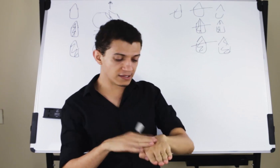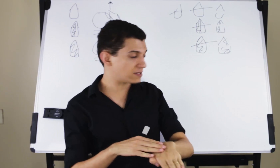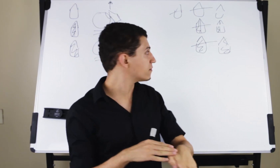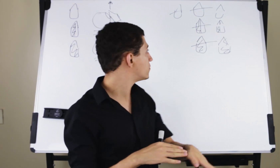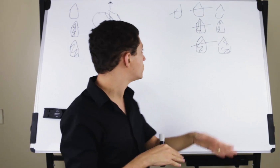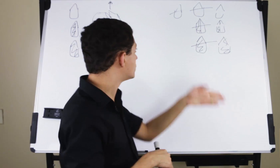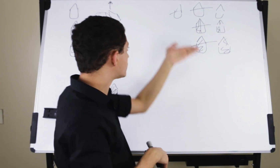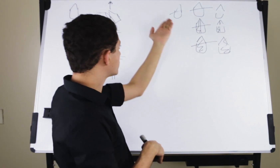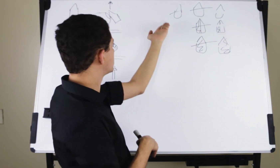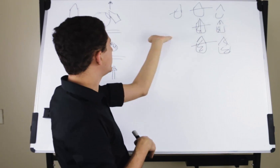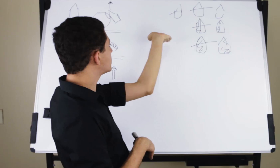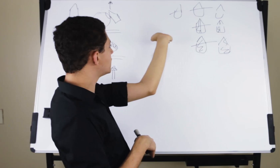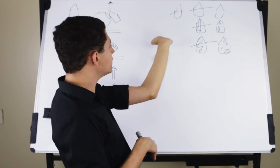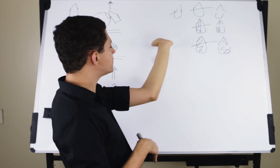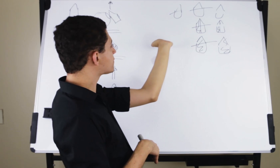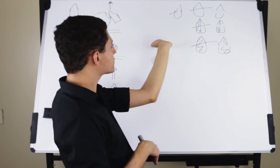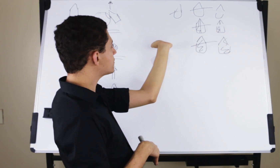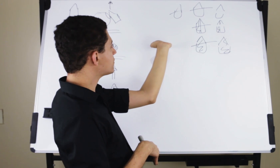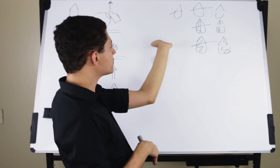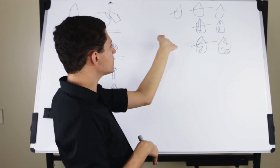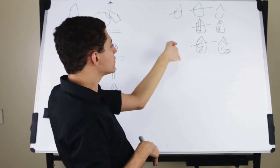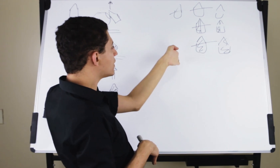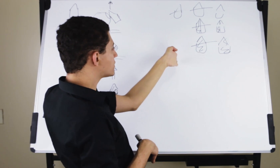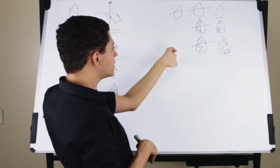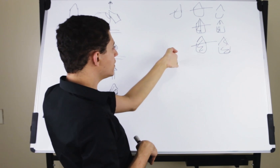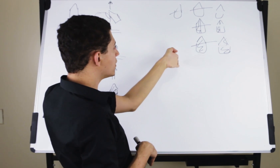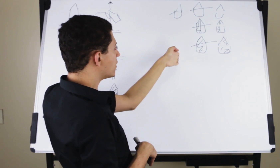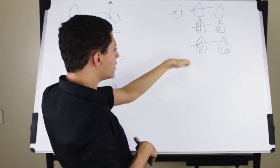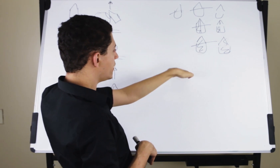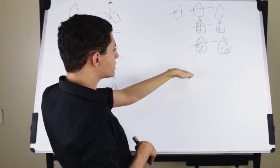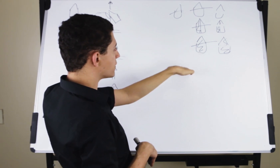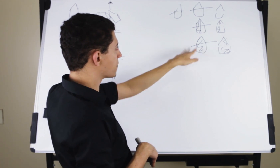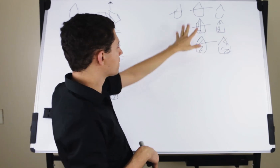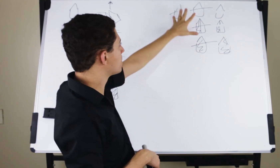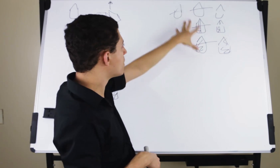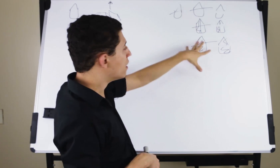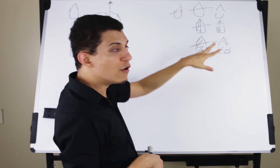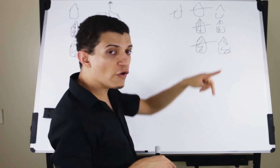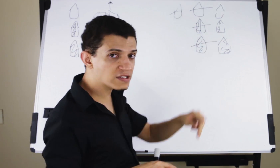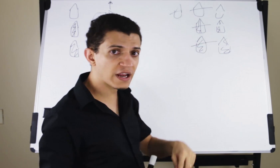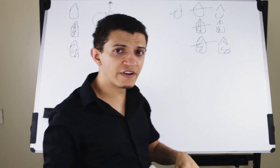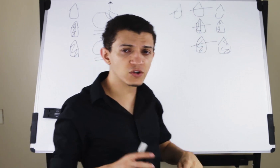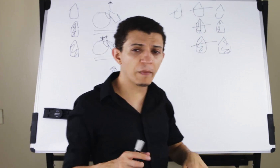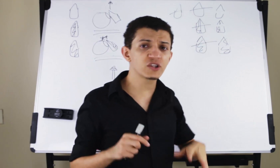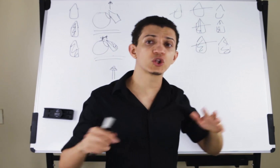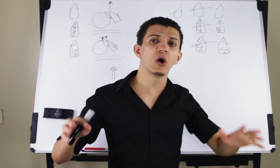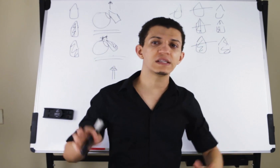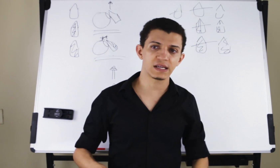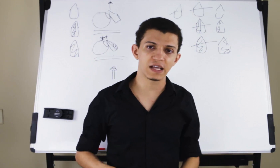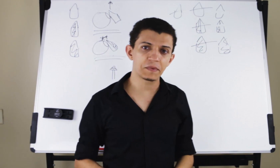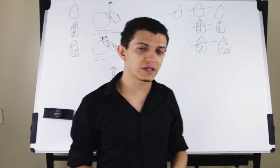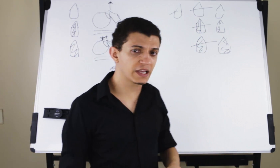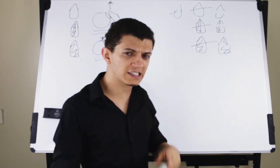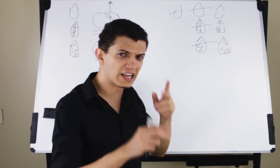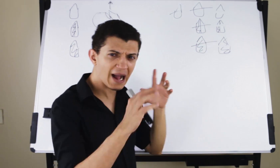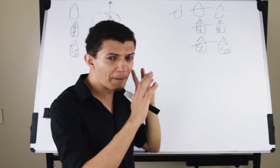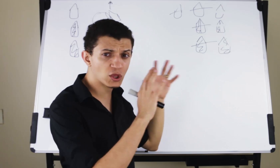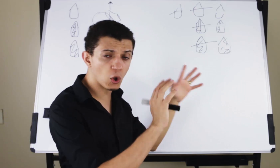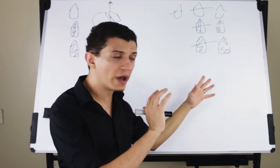assim. Seria assim, assim e assim. Vou escrever somente 2 exemplos aqui, você já captou a